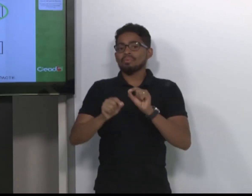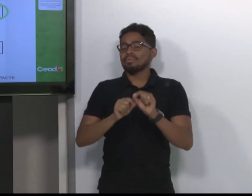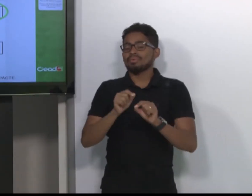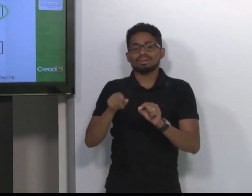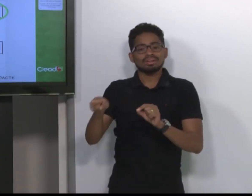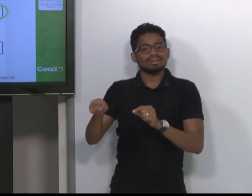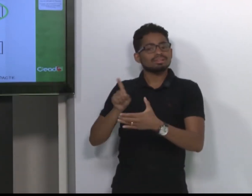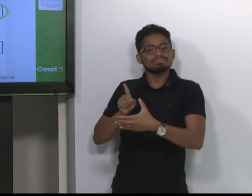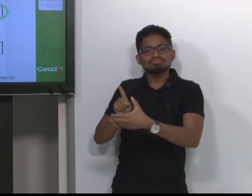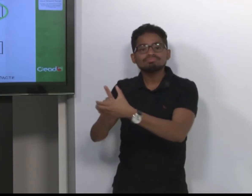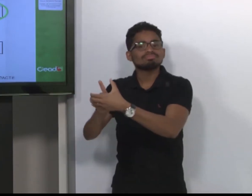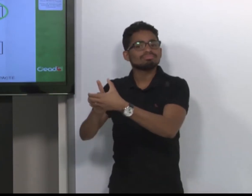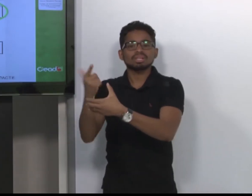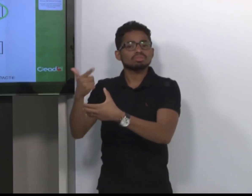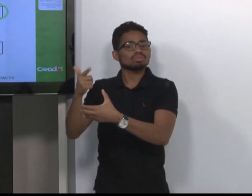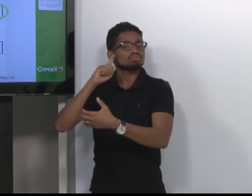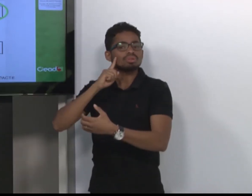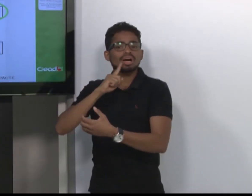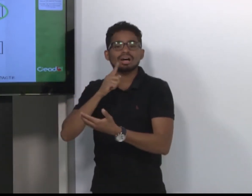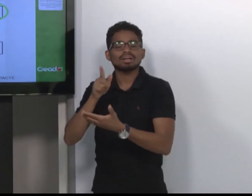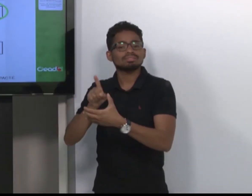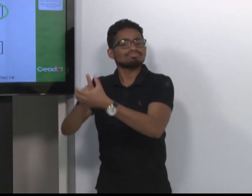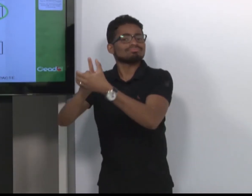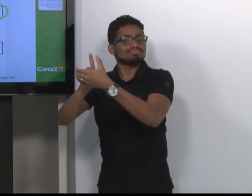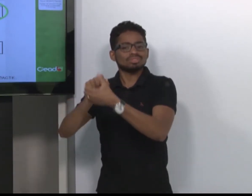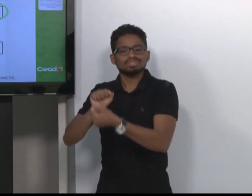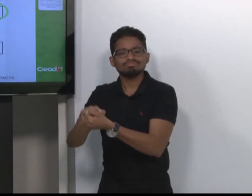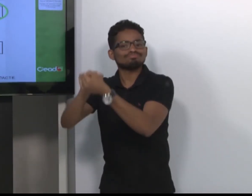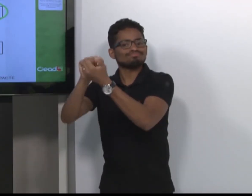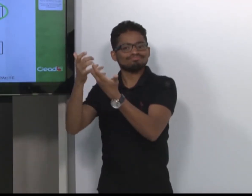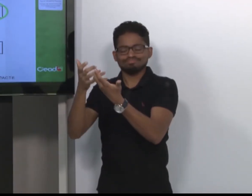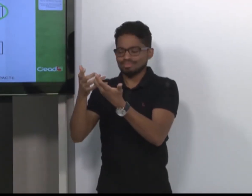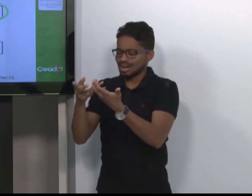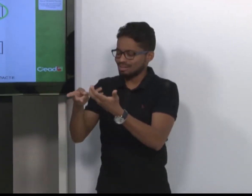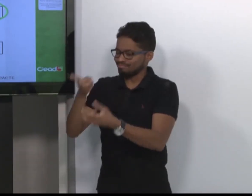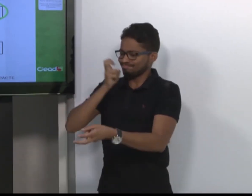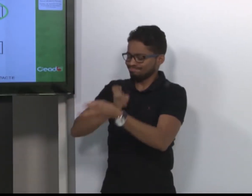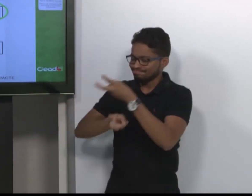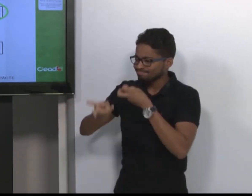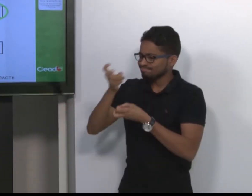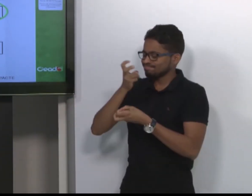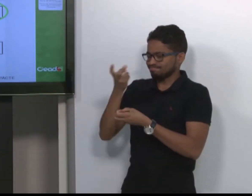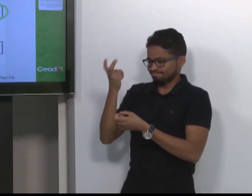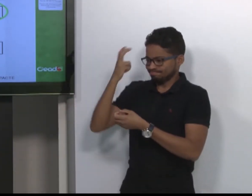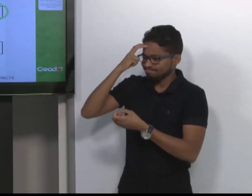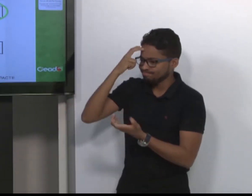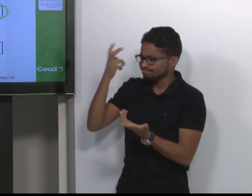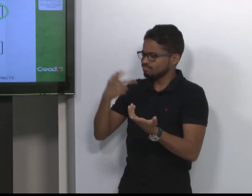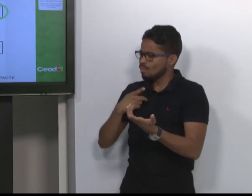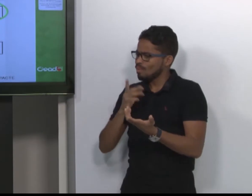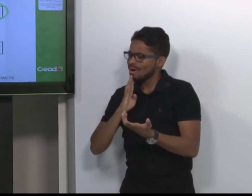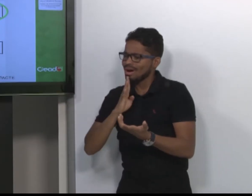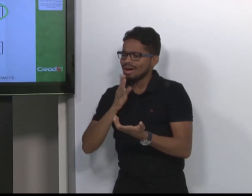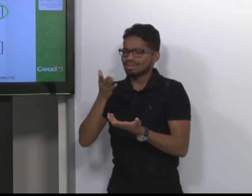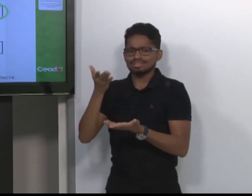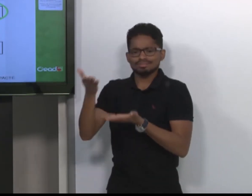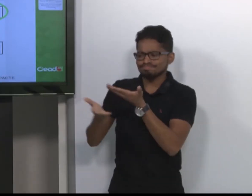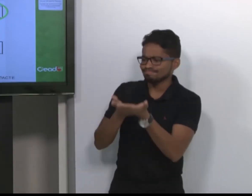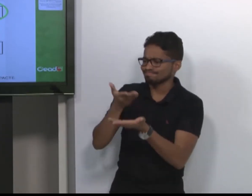essa interação com a comunidade surda, a interpretação poderá ser falha. É necessário que eu conheça